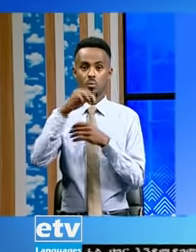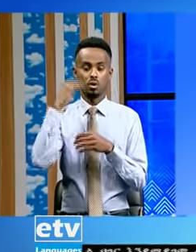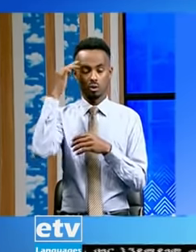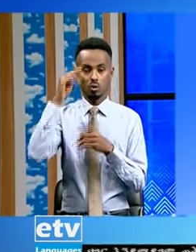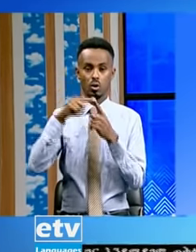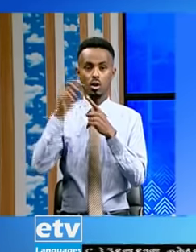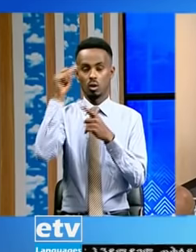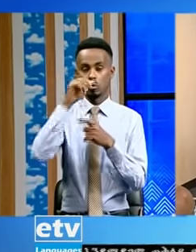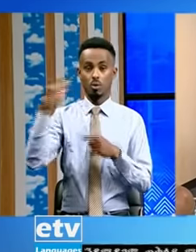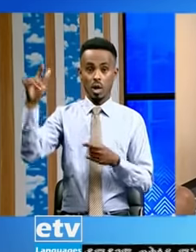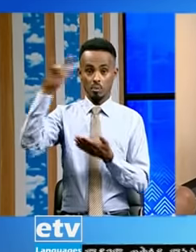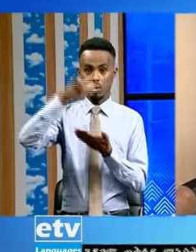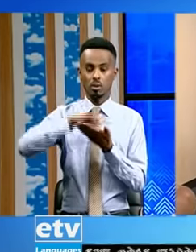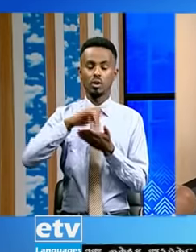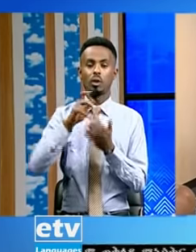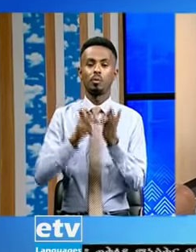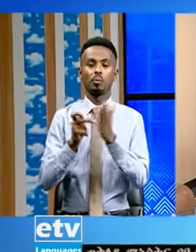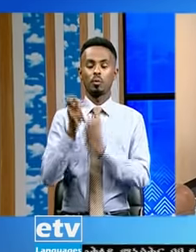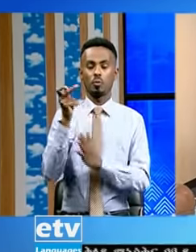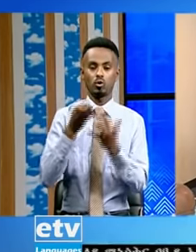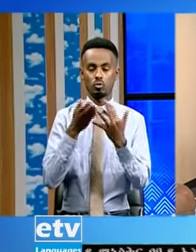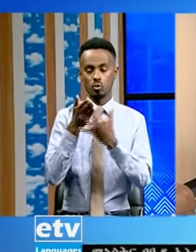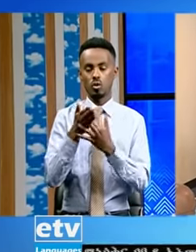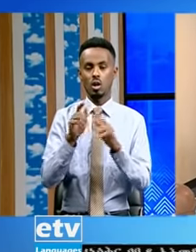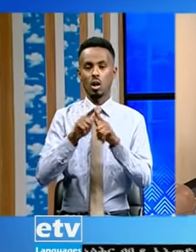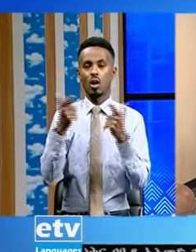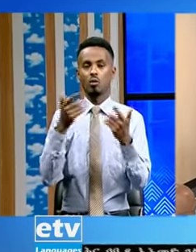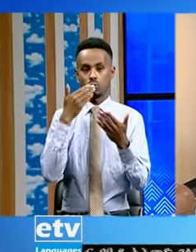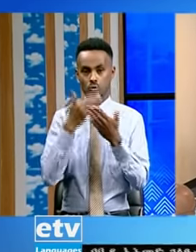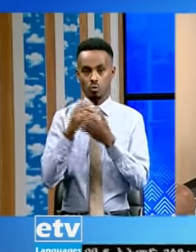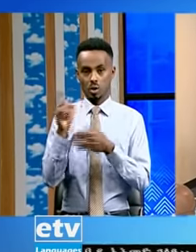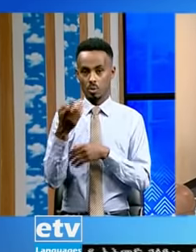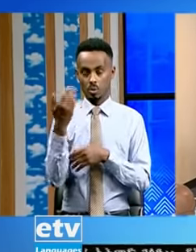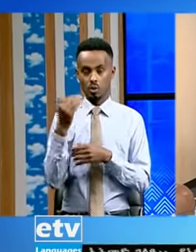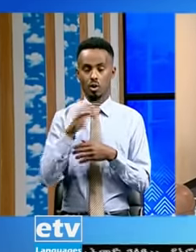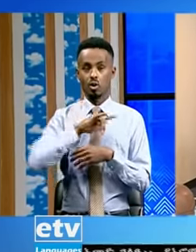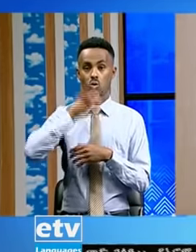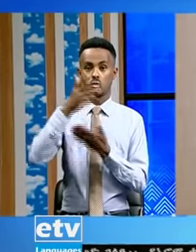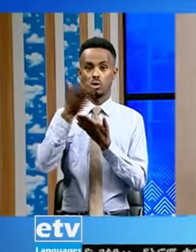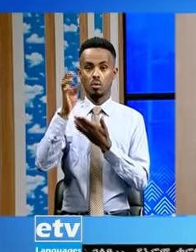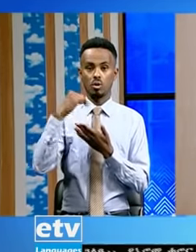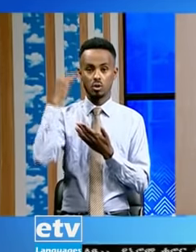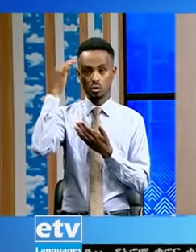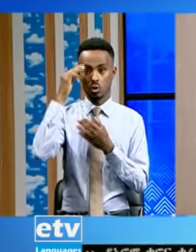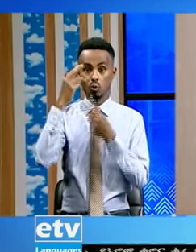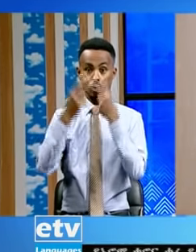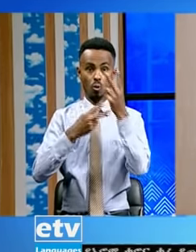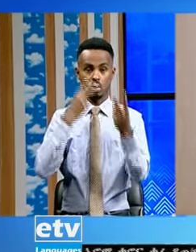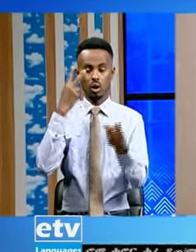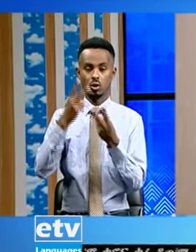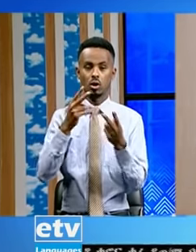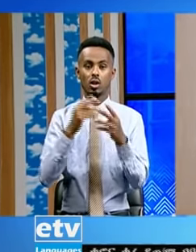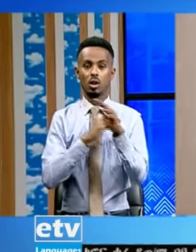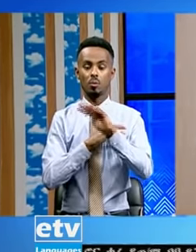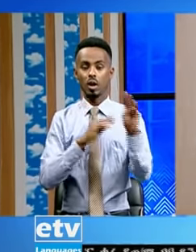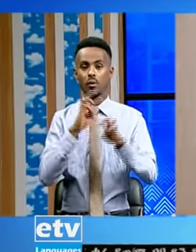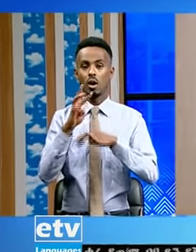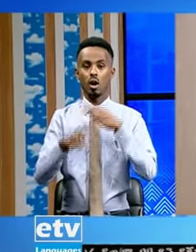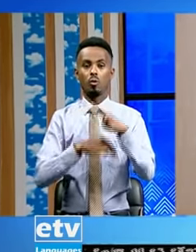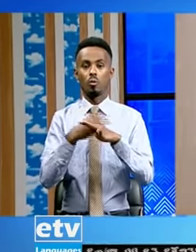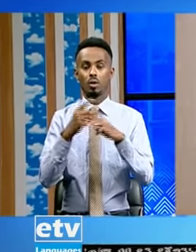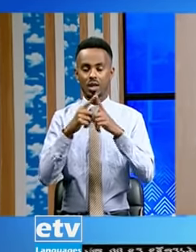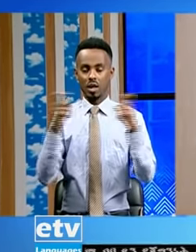ወደ ኢትዮጵያ መምጣት በዲፕሎማሲው ረገድ ሌላው ክስተት ነበር። የውጭ ጉዳይ ሚኒስትሩ በጉብኝታቸው ከምዕራብ ዓለሙ